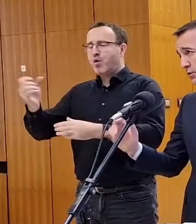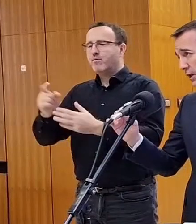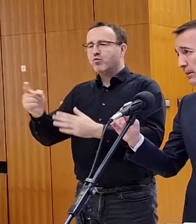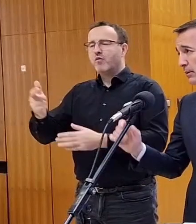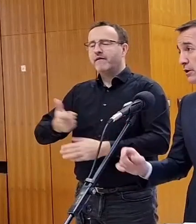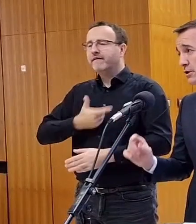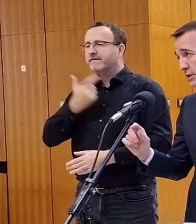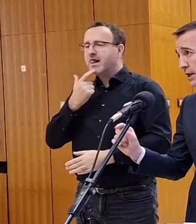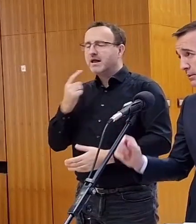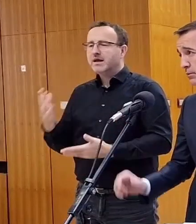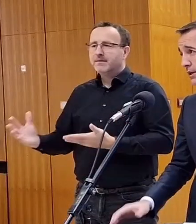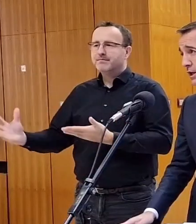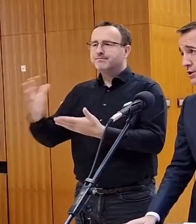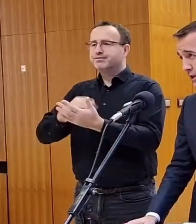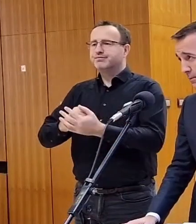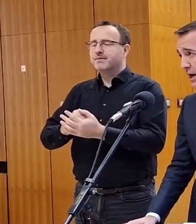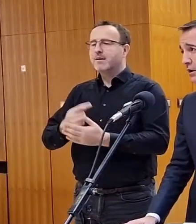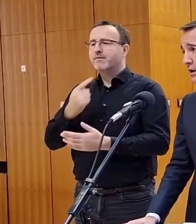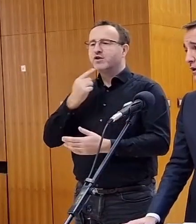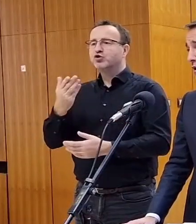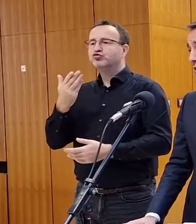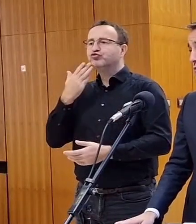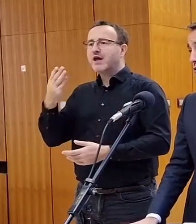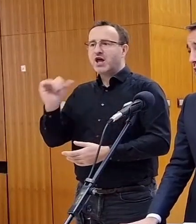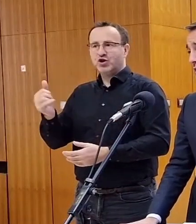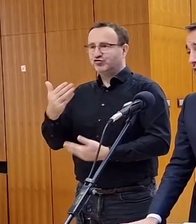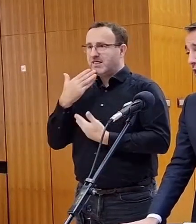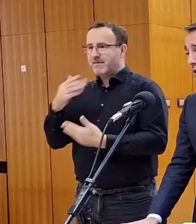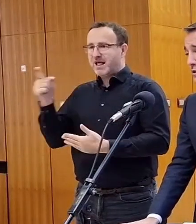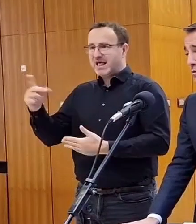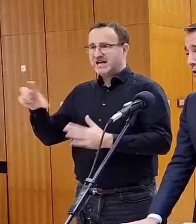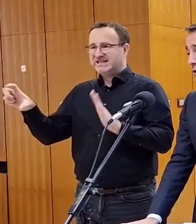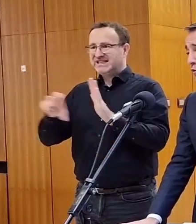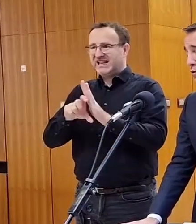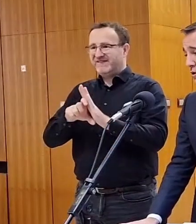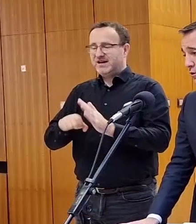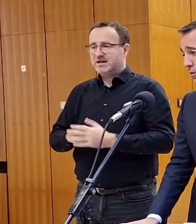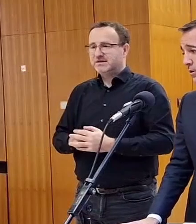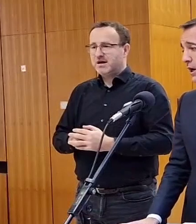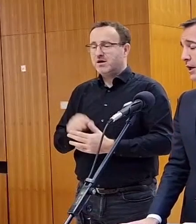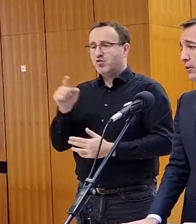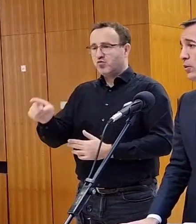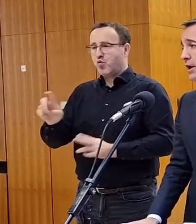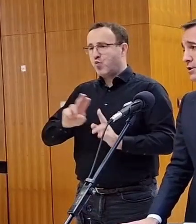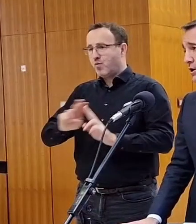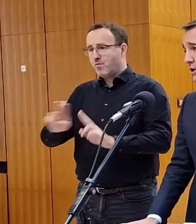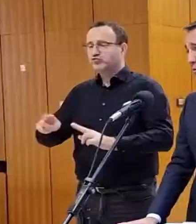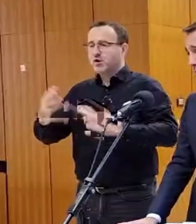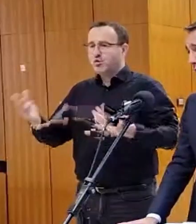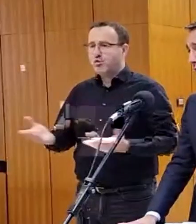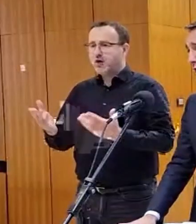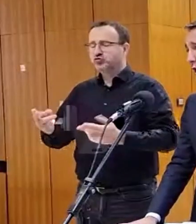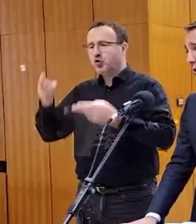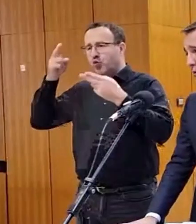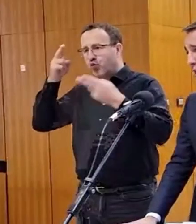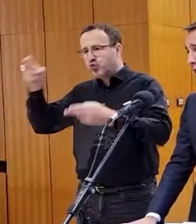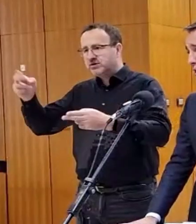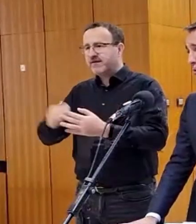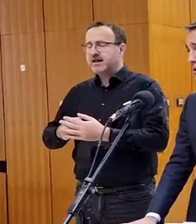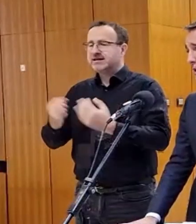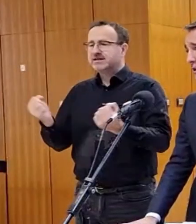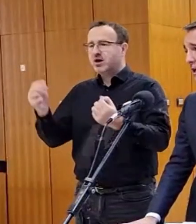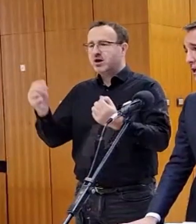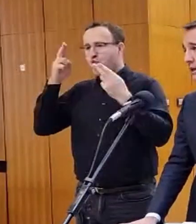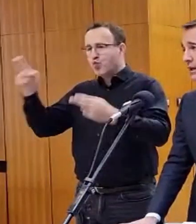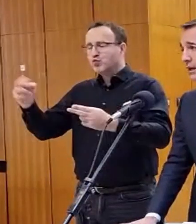prínos. A tu treba povedať, že Česká republika ešte nemá túto certifikáciu. Umožní to aj uľahčenie uznávania alebo